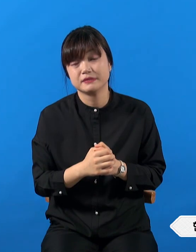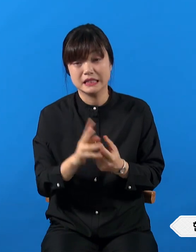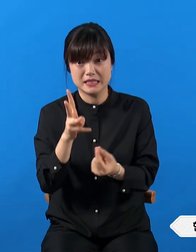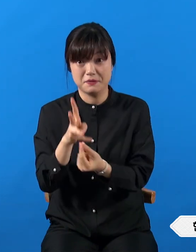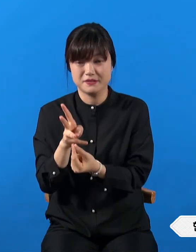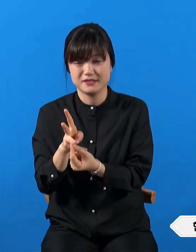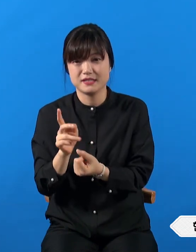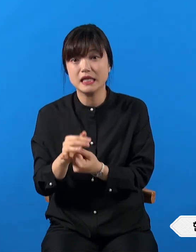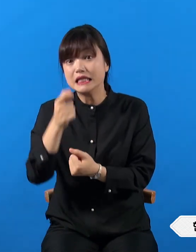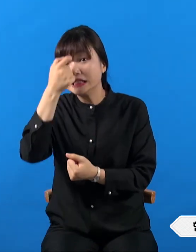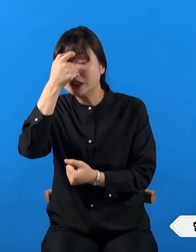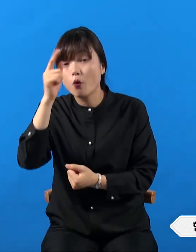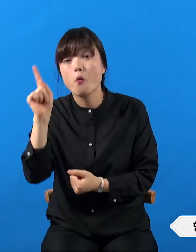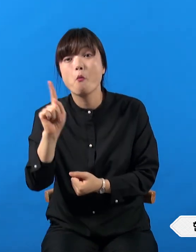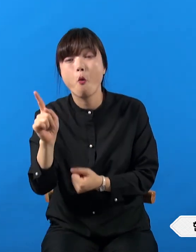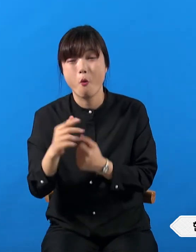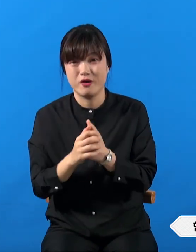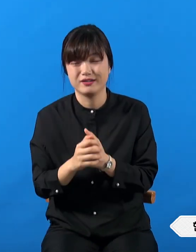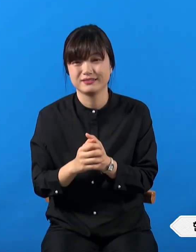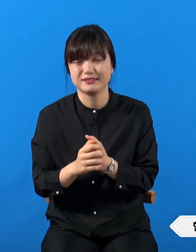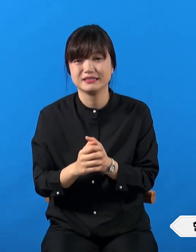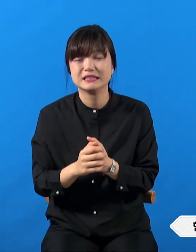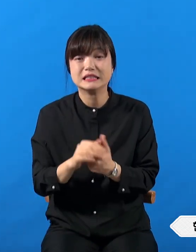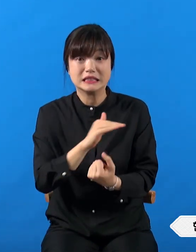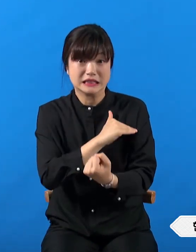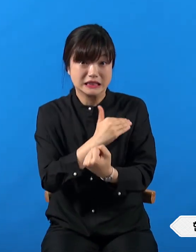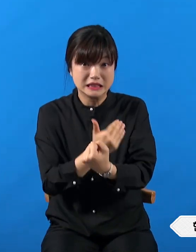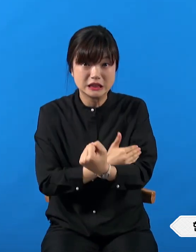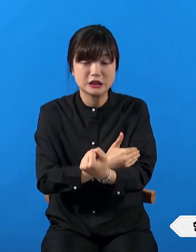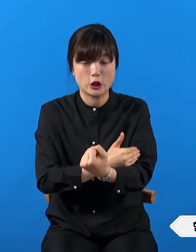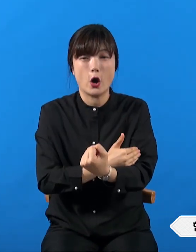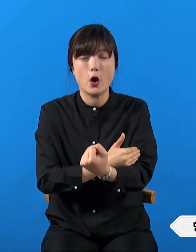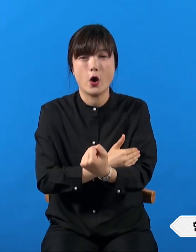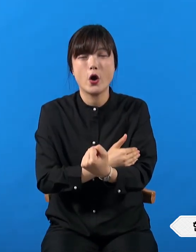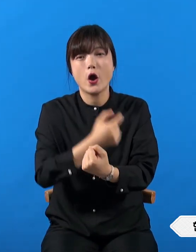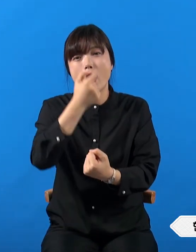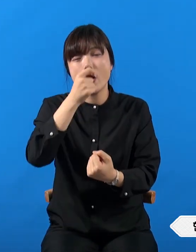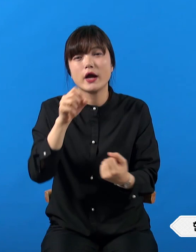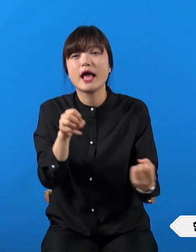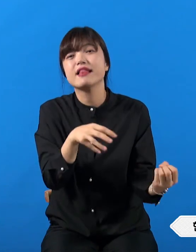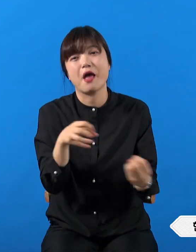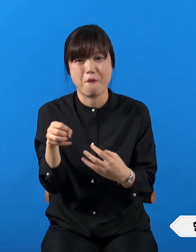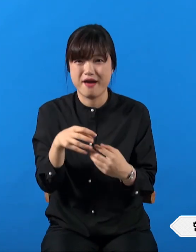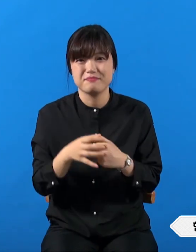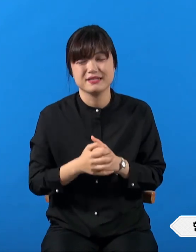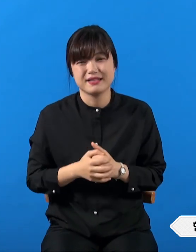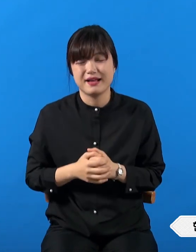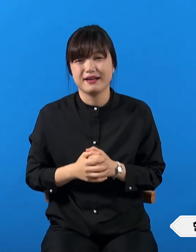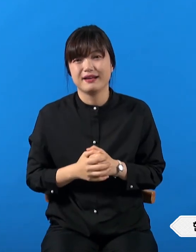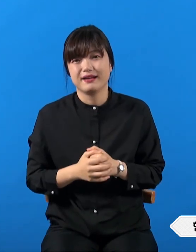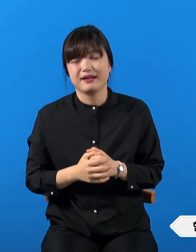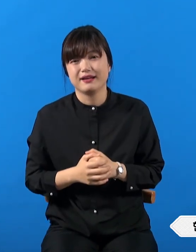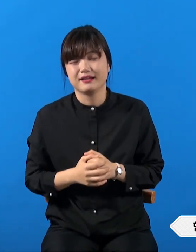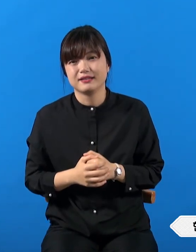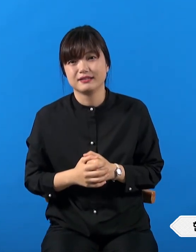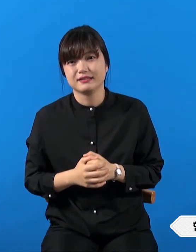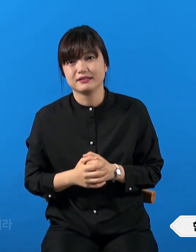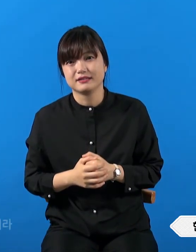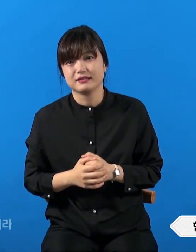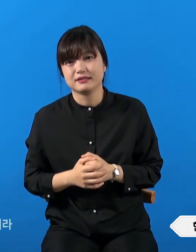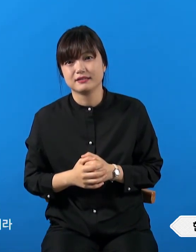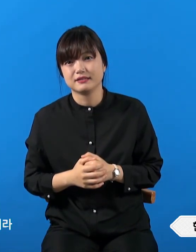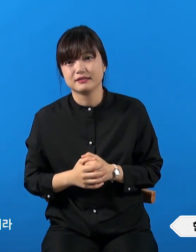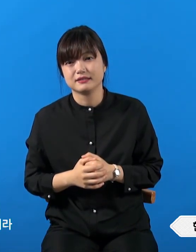세 번째로 기도는 능력 있는 대화입니다. 오늘 말씀 14절 보면 내